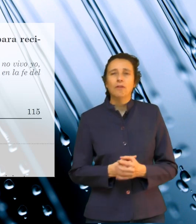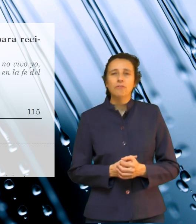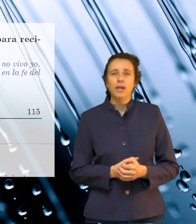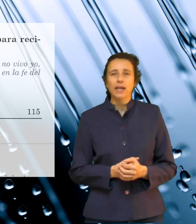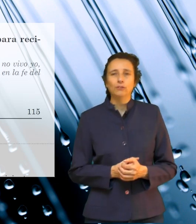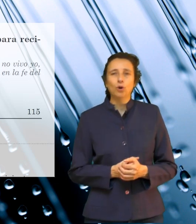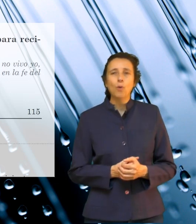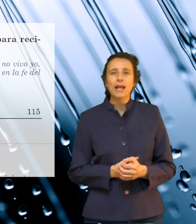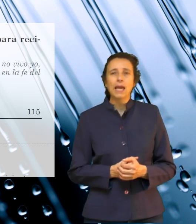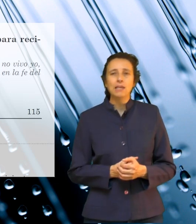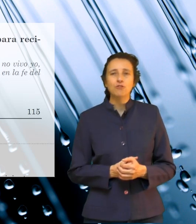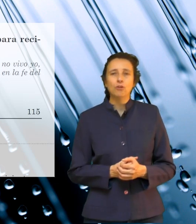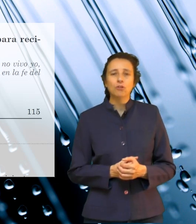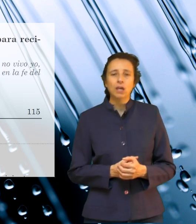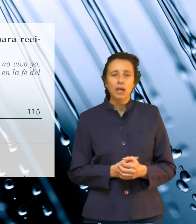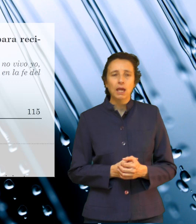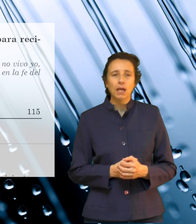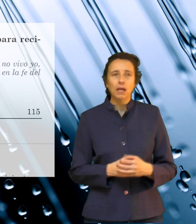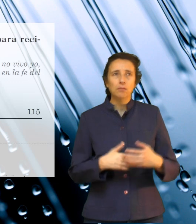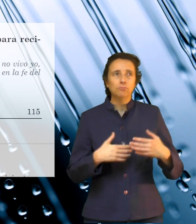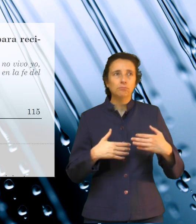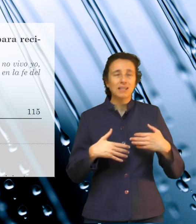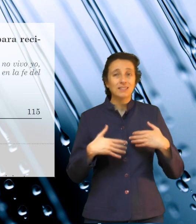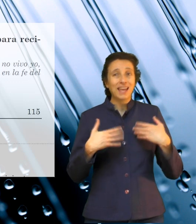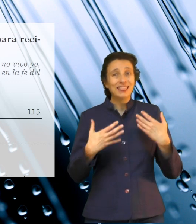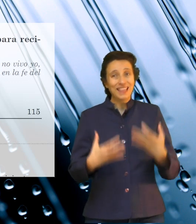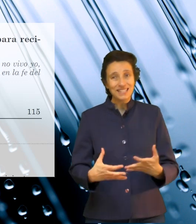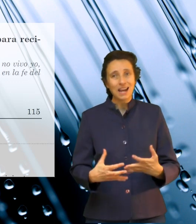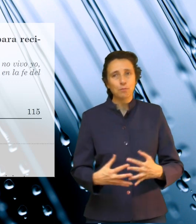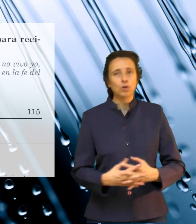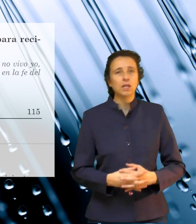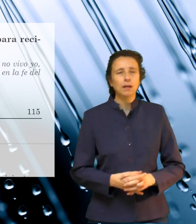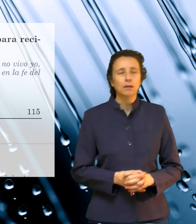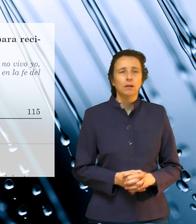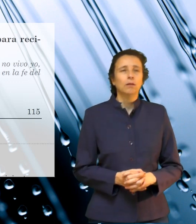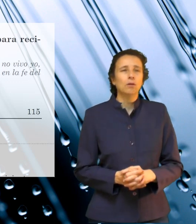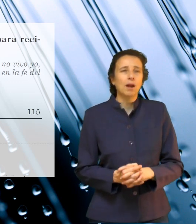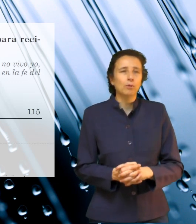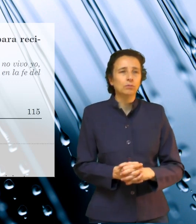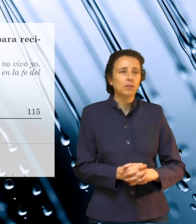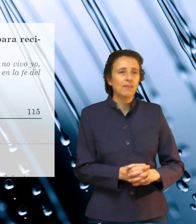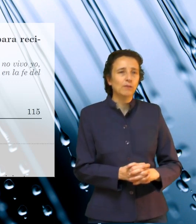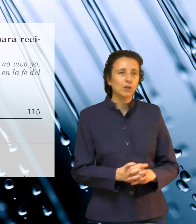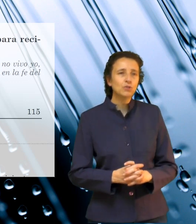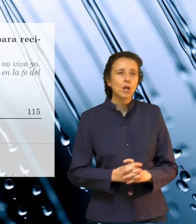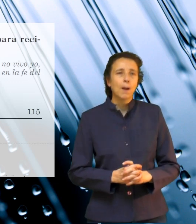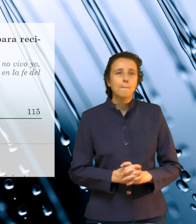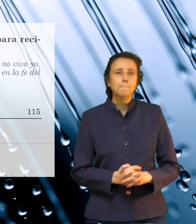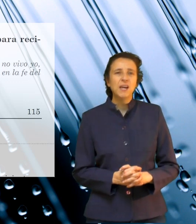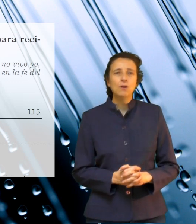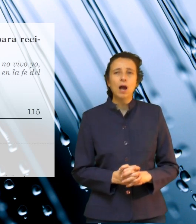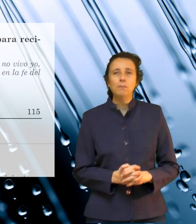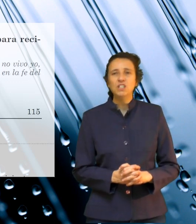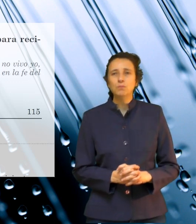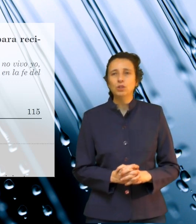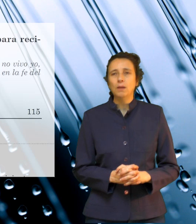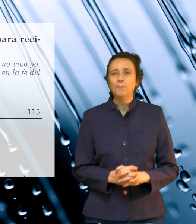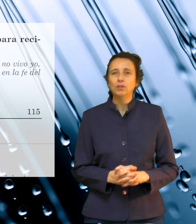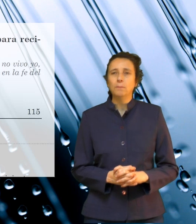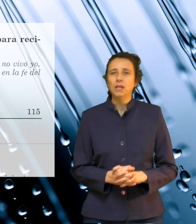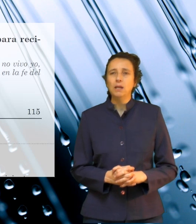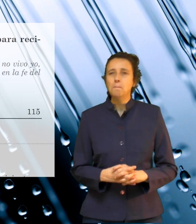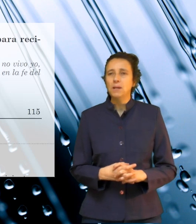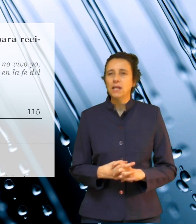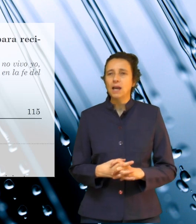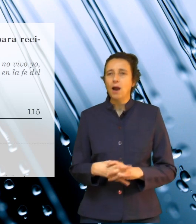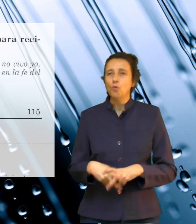abandono de todo aquello que está en desarmonía con la voluntad de Dios, pero al mismo